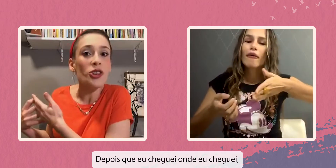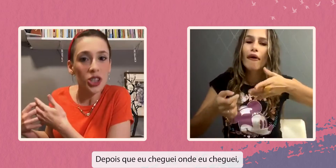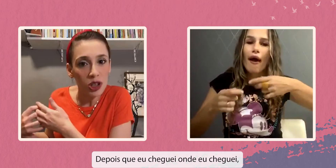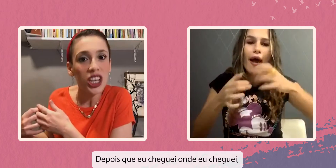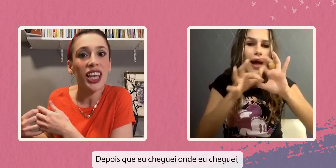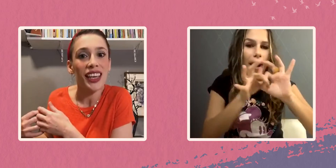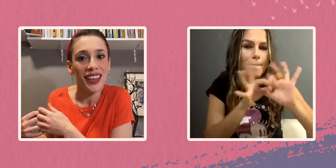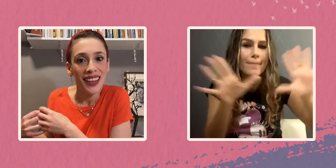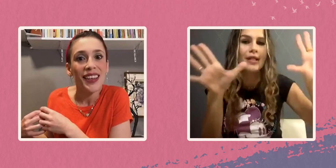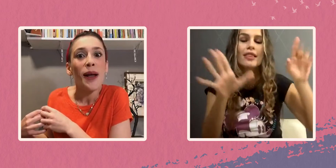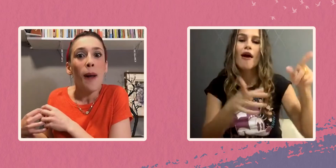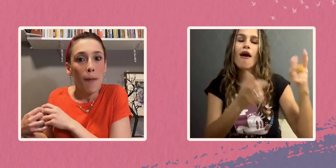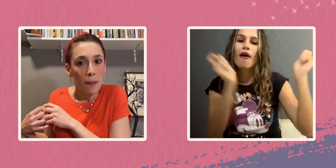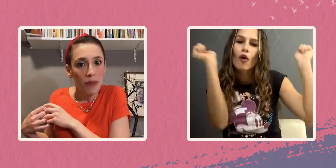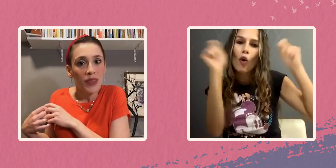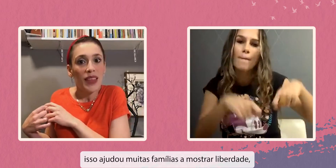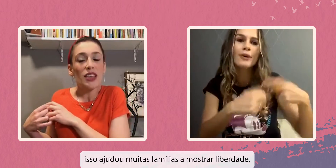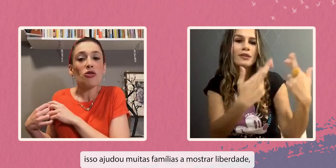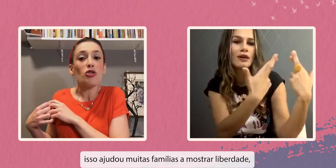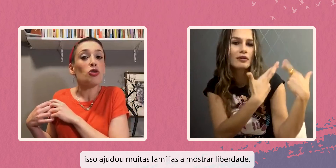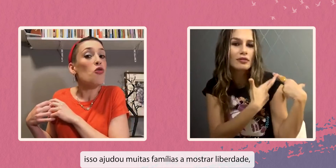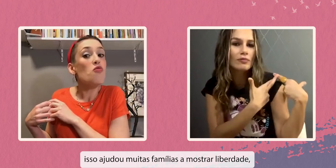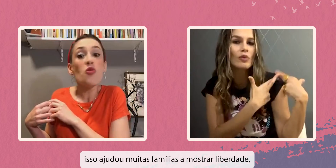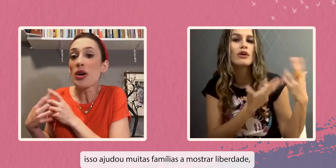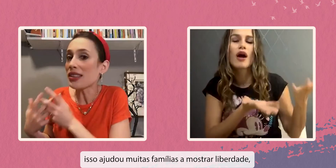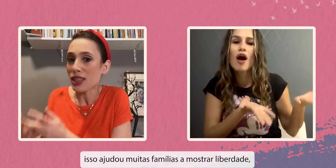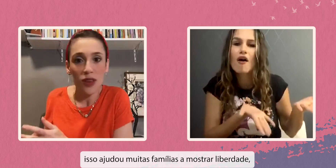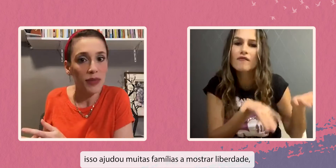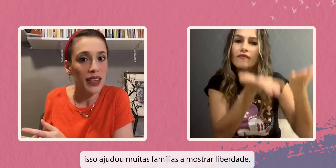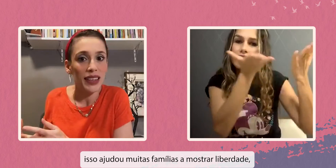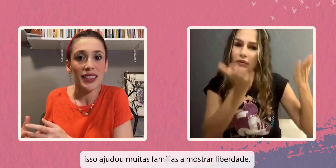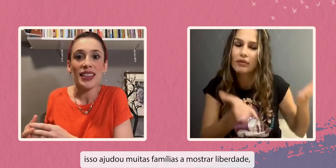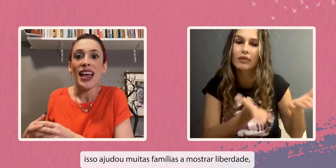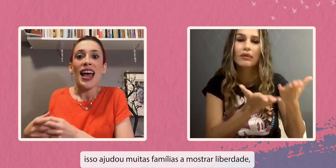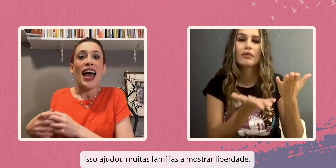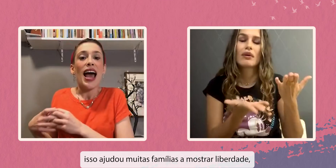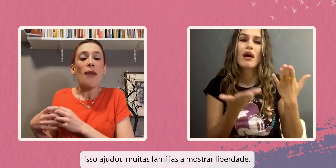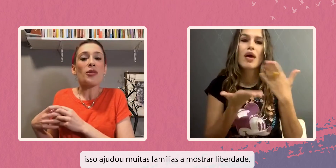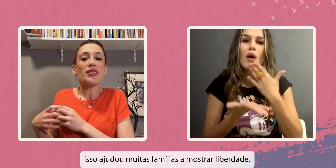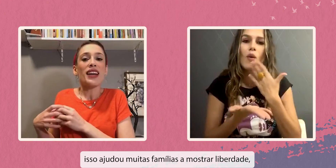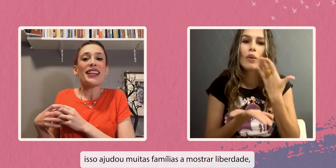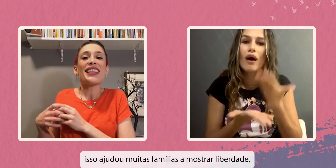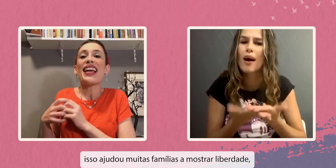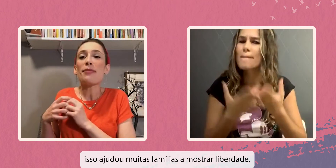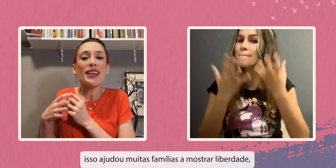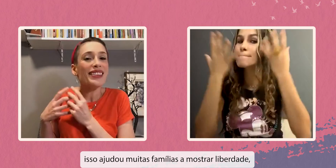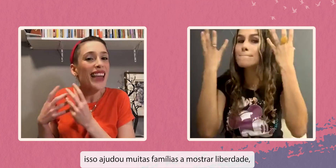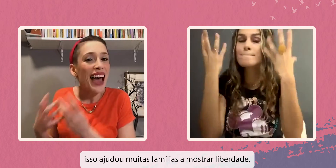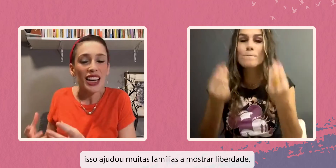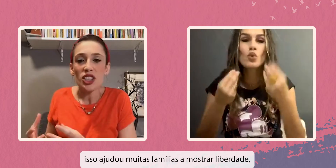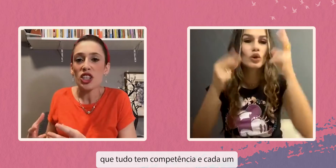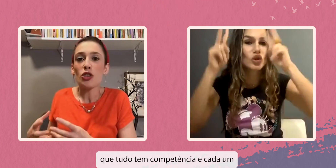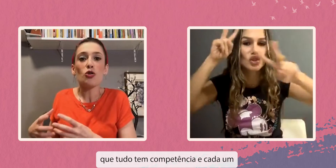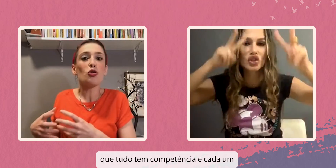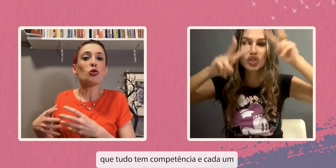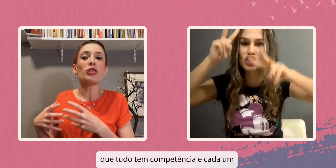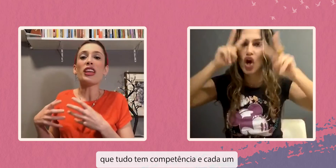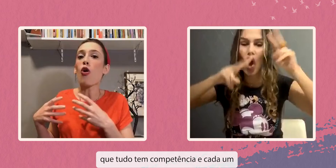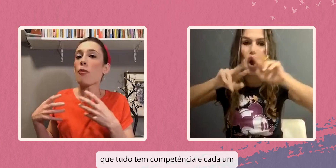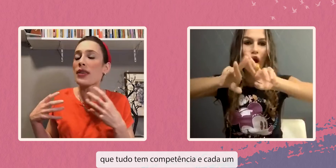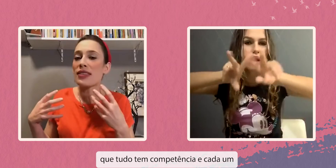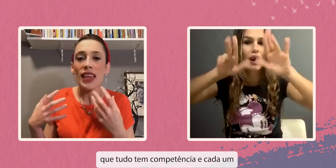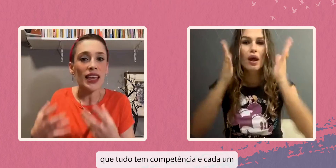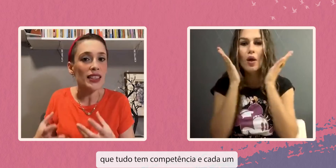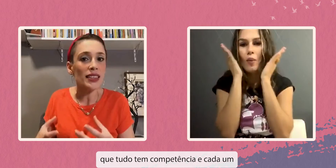cheguei onde eu cheguei. Isso ajudou muitas famílias a mostrar que a liberdade, que o surdo